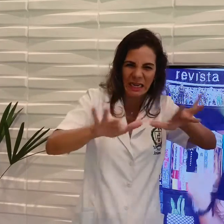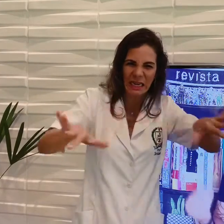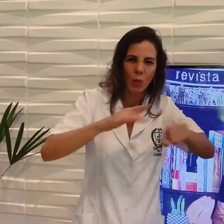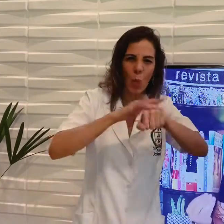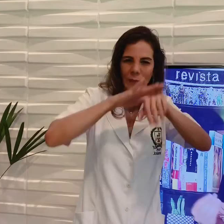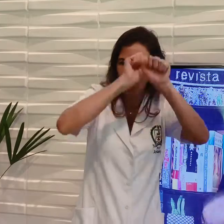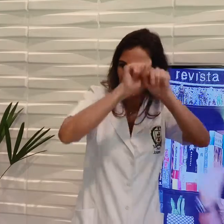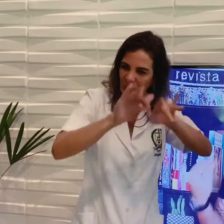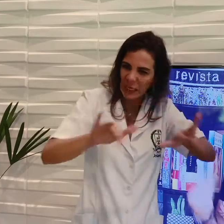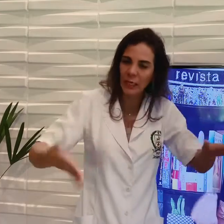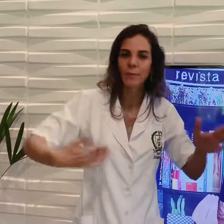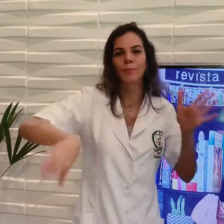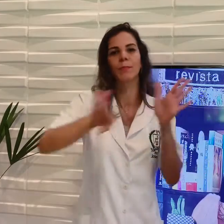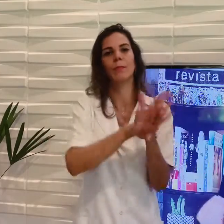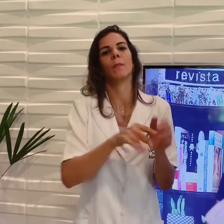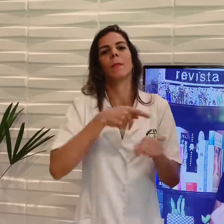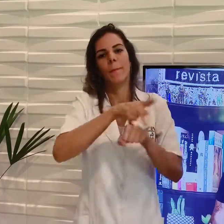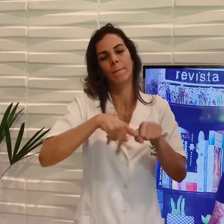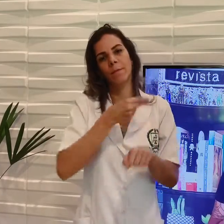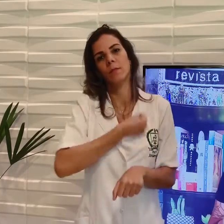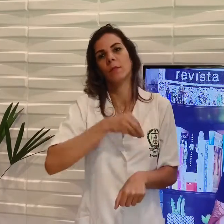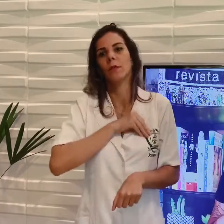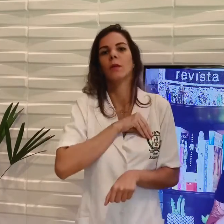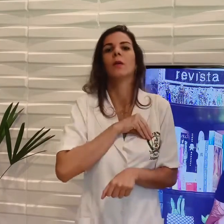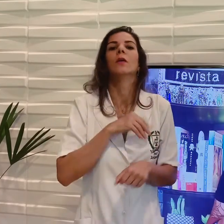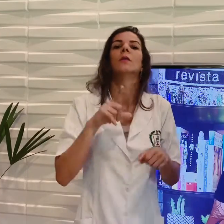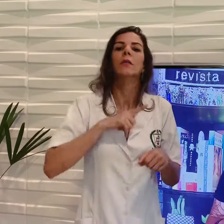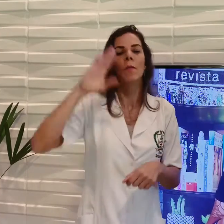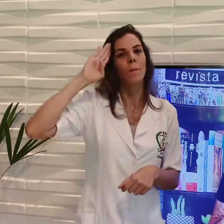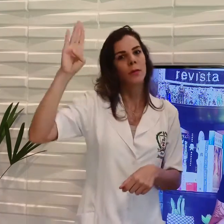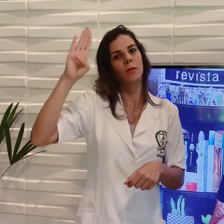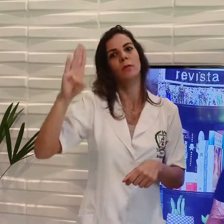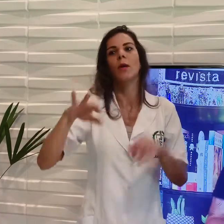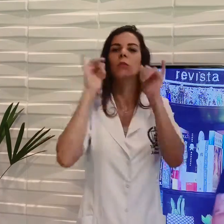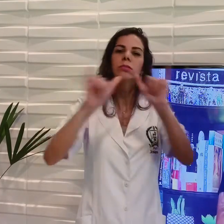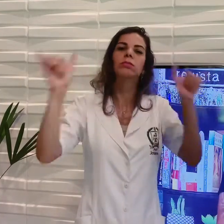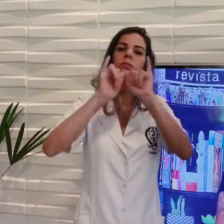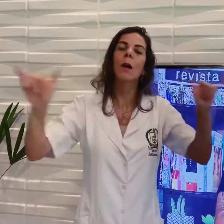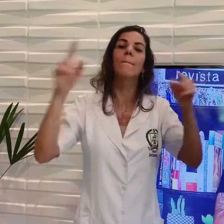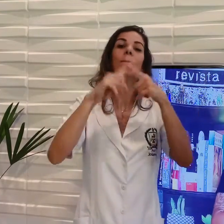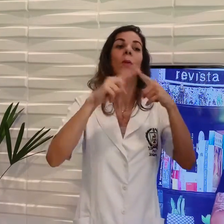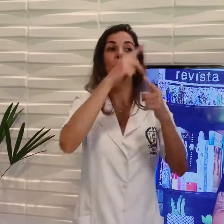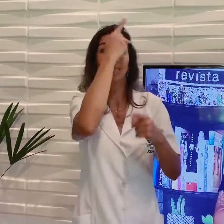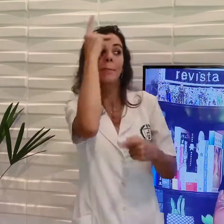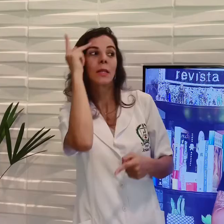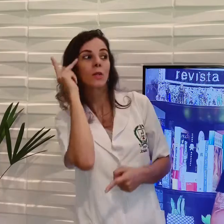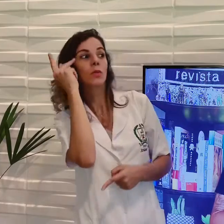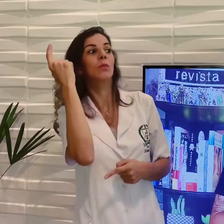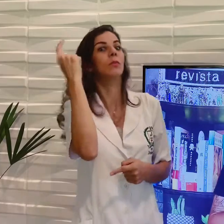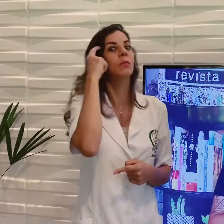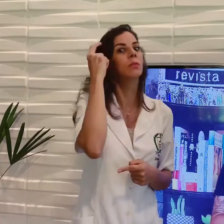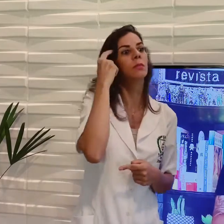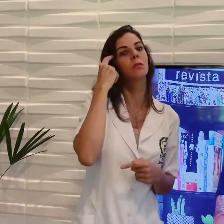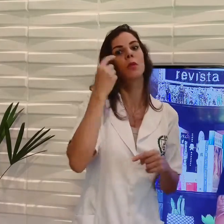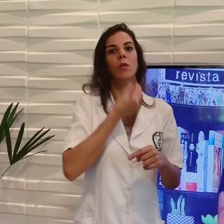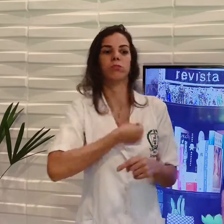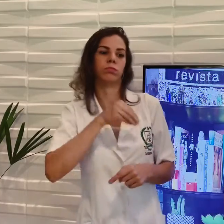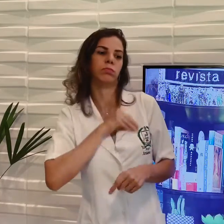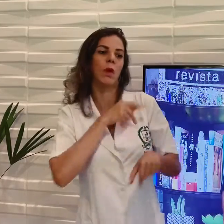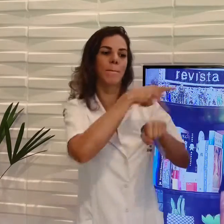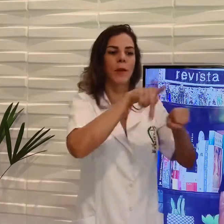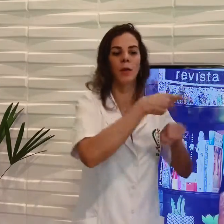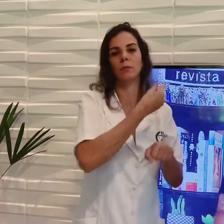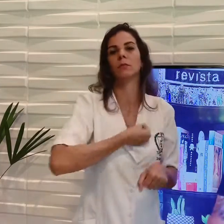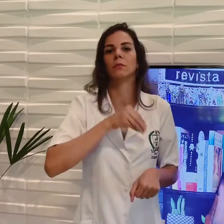da Espanha as principais notícias, o que passou a sensação para muita gente de que a Espanha era o país mais impactado ou era o